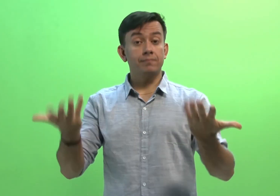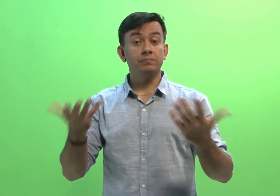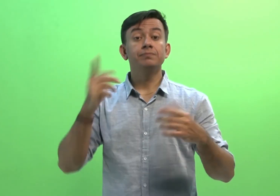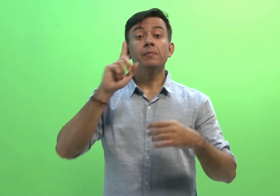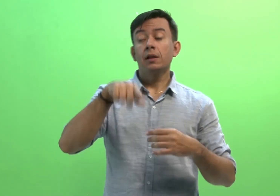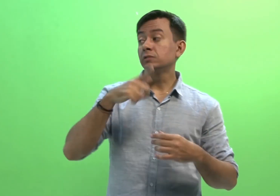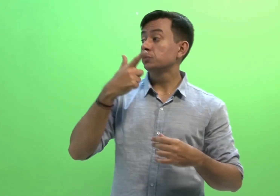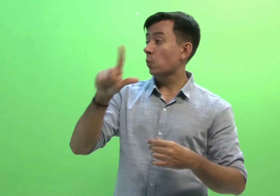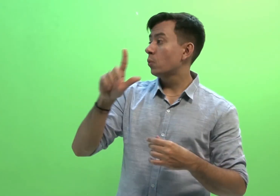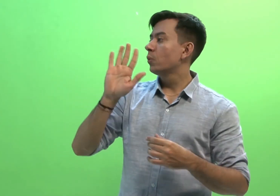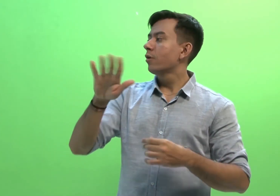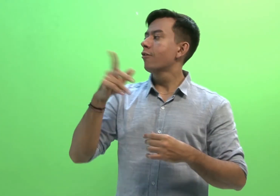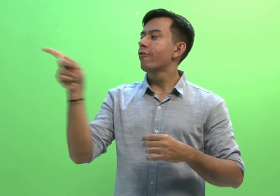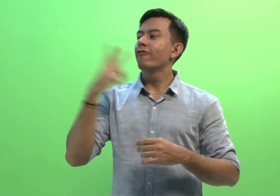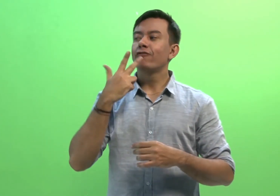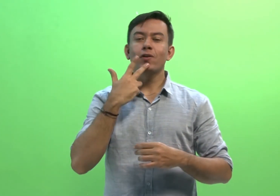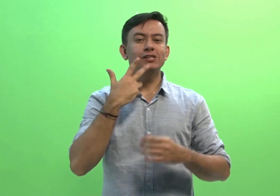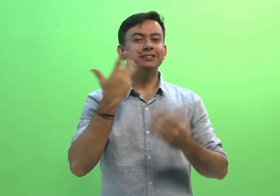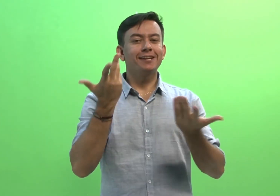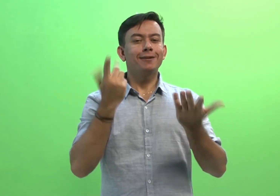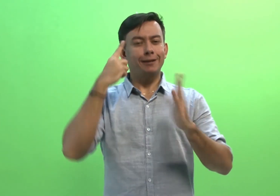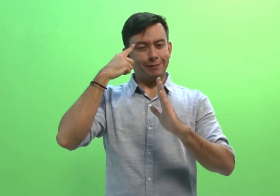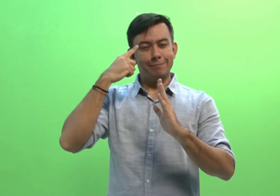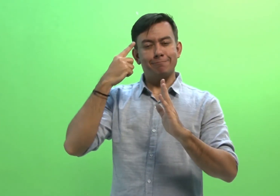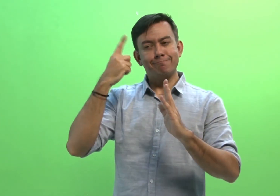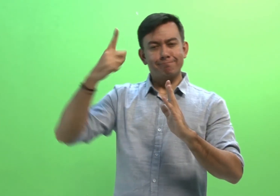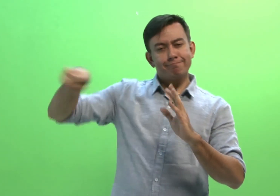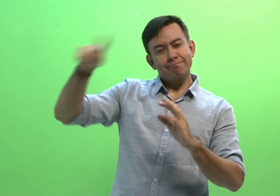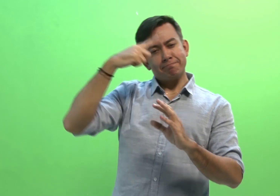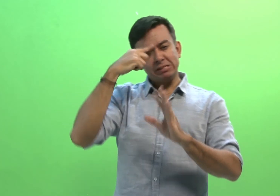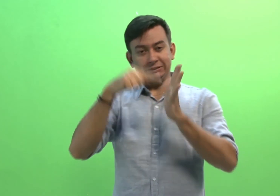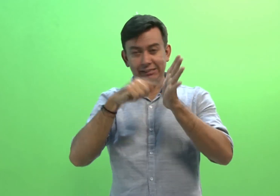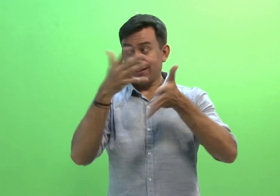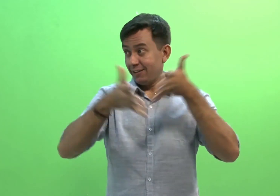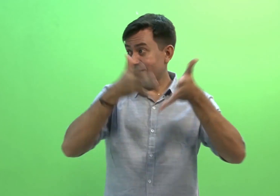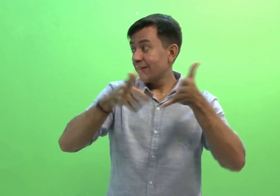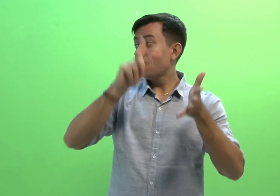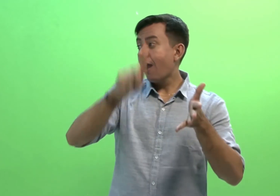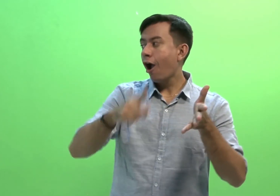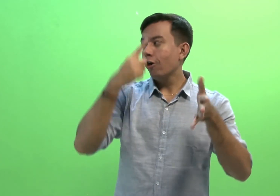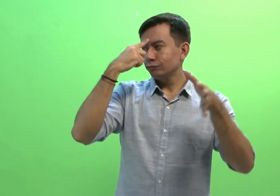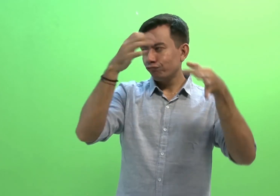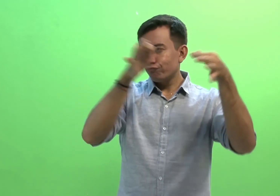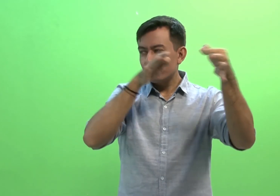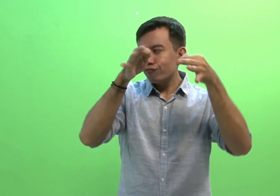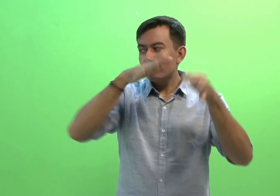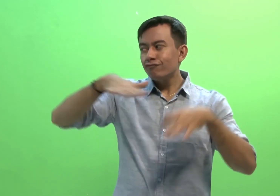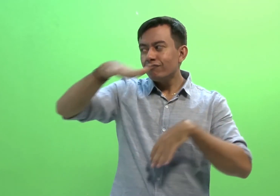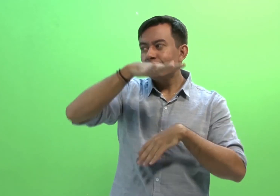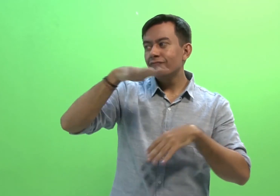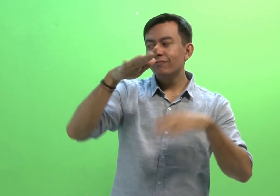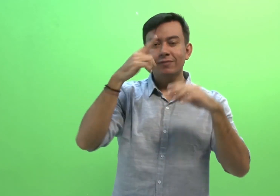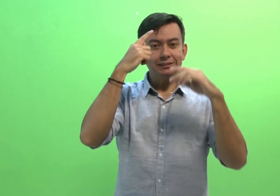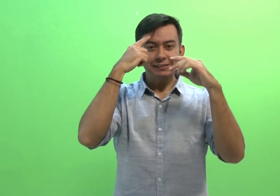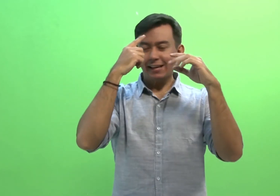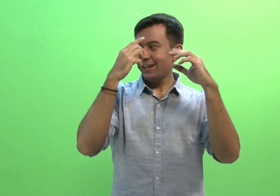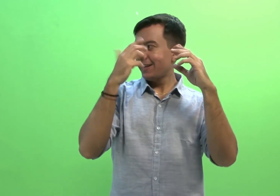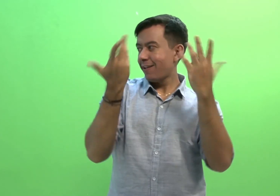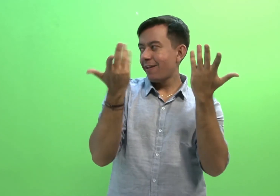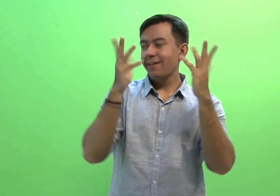Bem, um outro mito que muitos acreditam é que a língua de sinais ela seja organizada